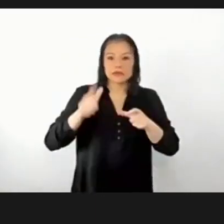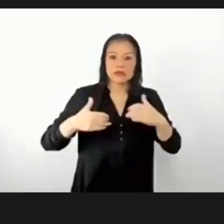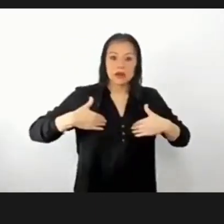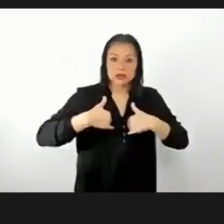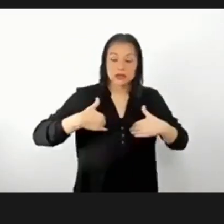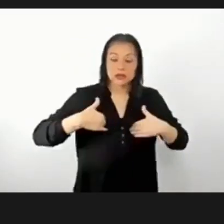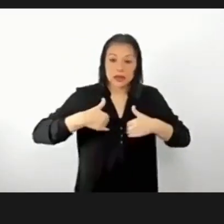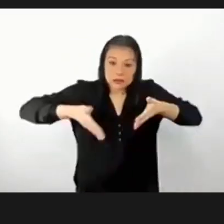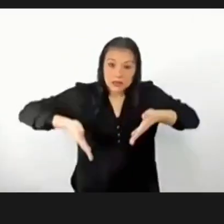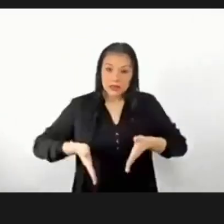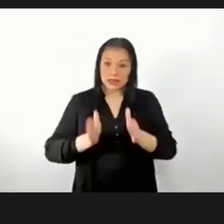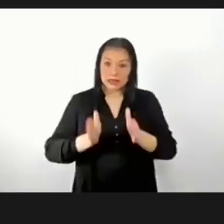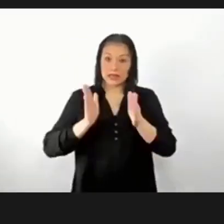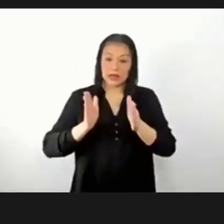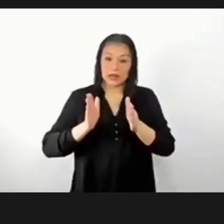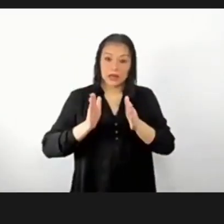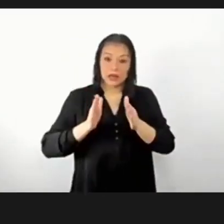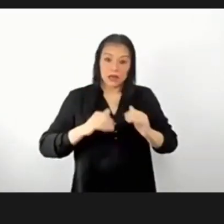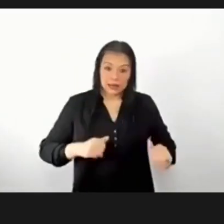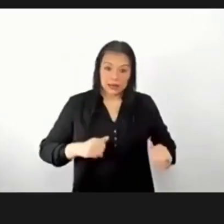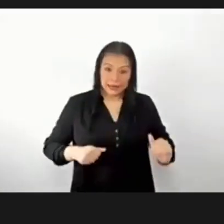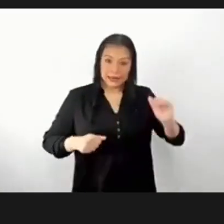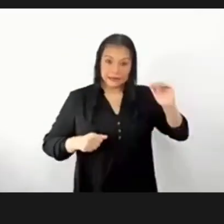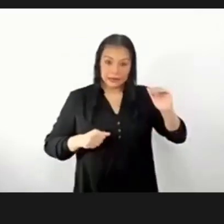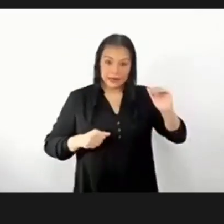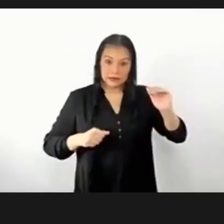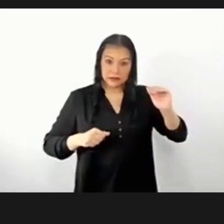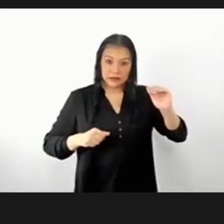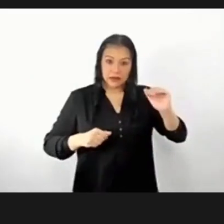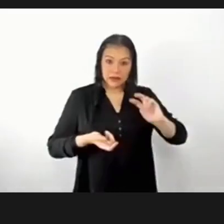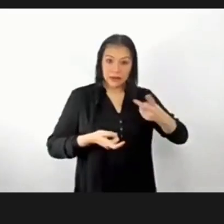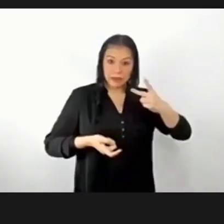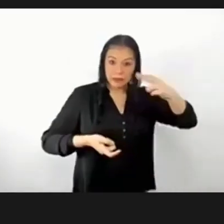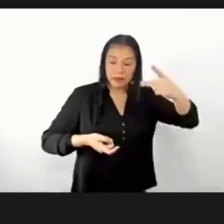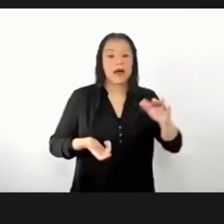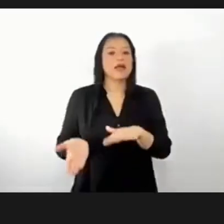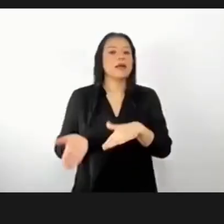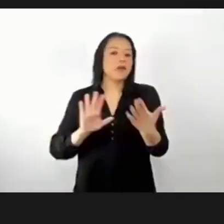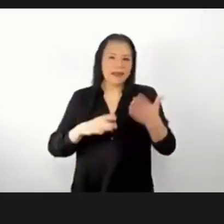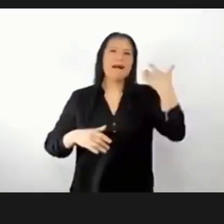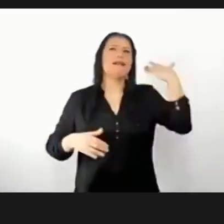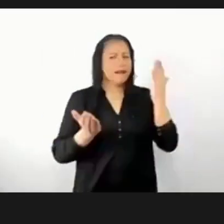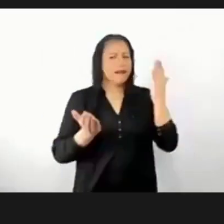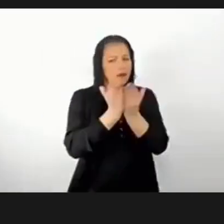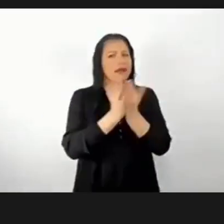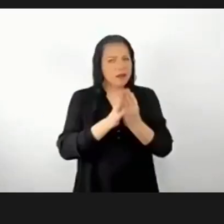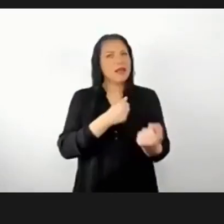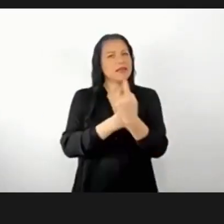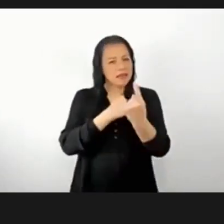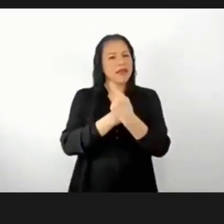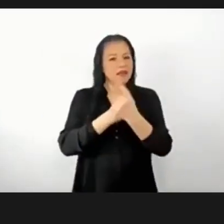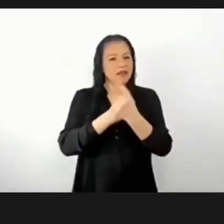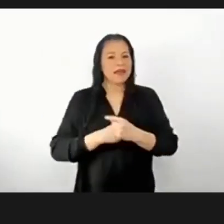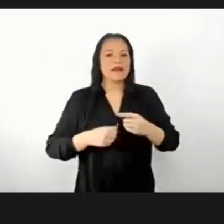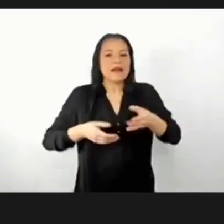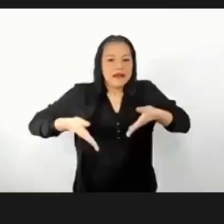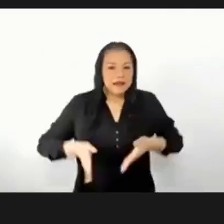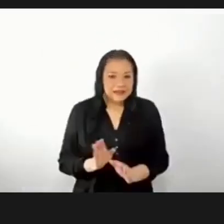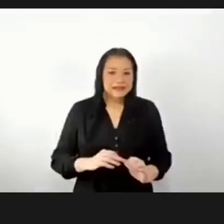crecen, se reproducen y mueren. ¿Se acuerdan? Eso nos enseñaban en la escuela. Nacen, crecen,